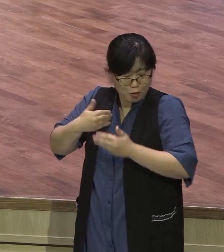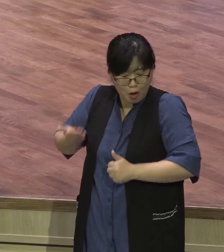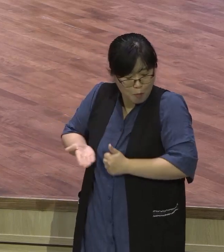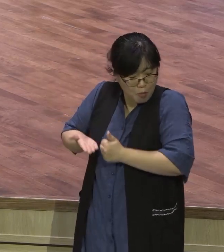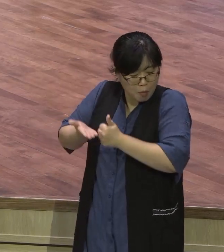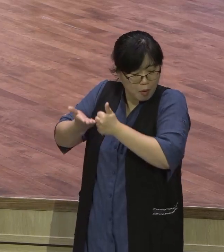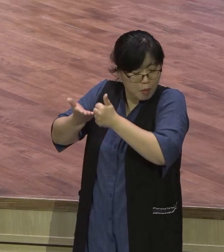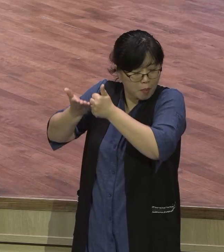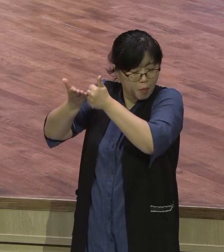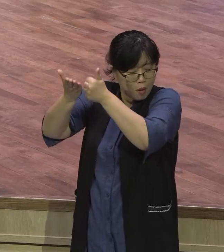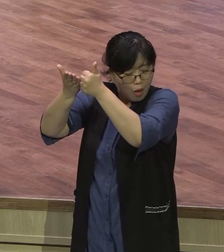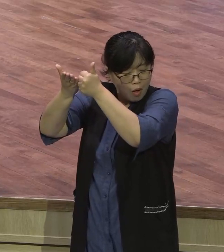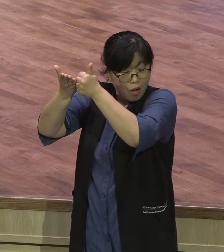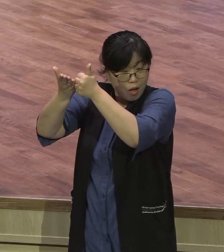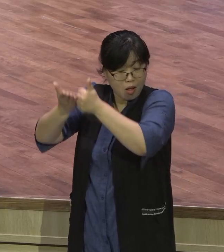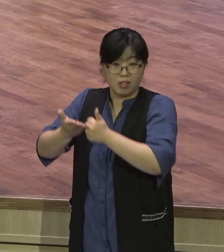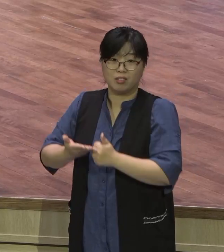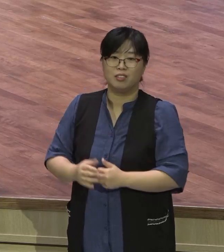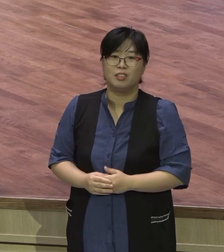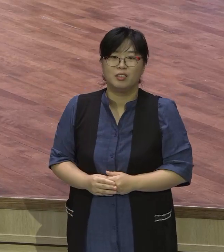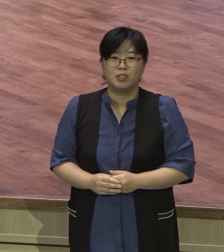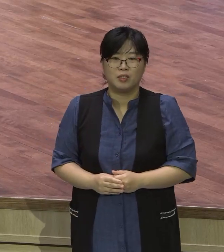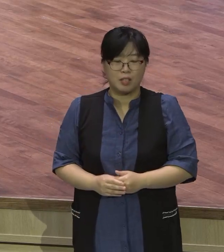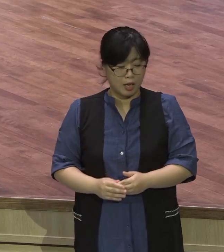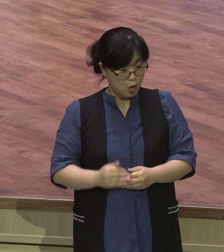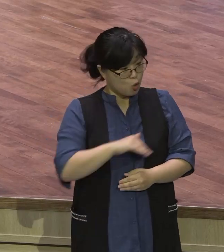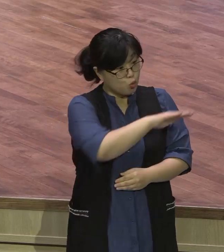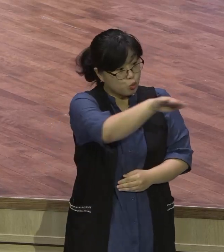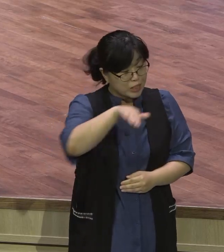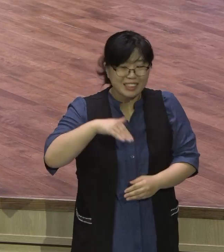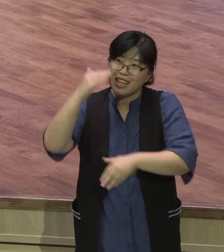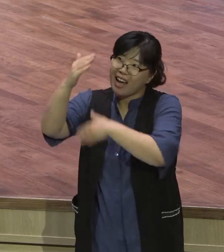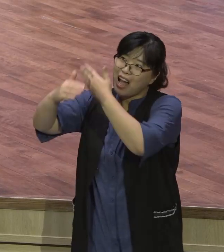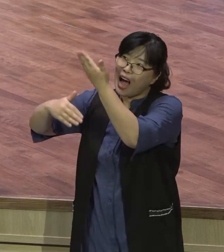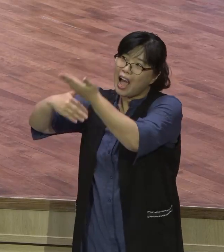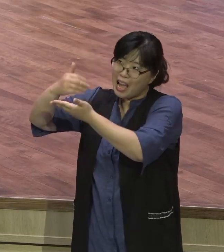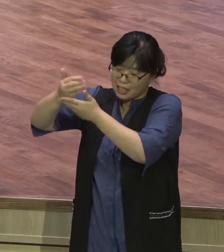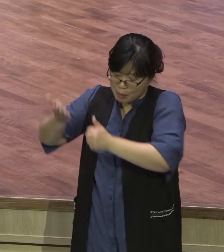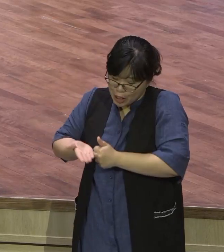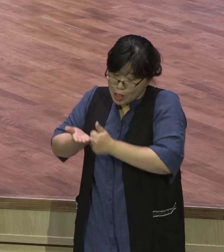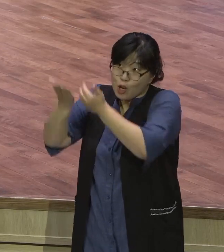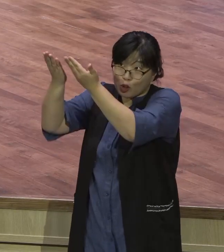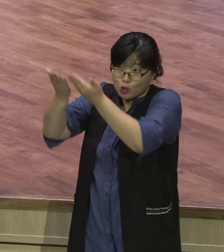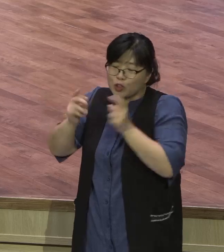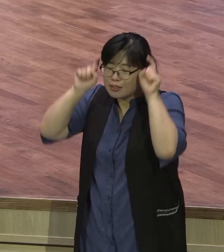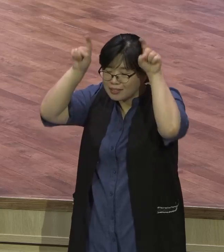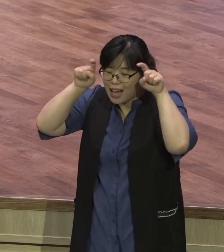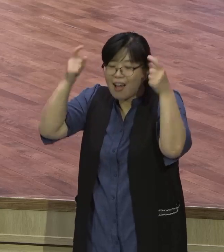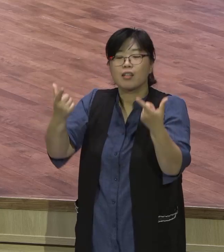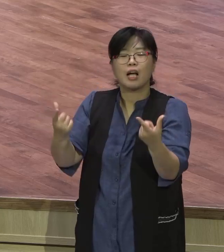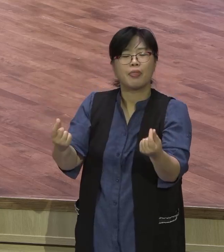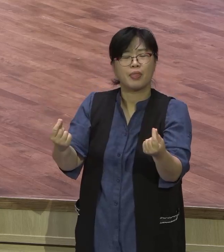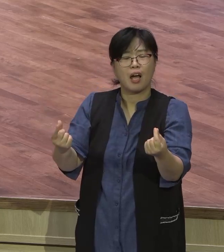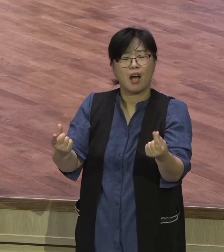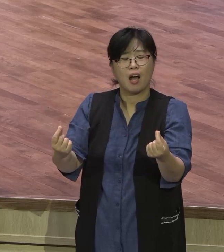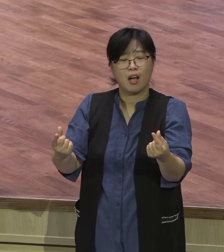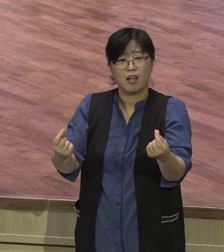그가 기르시는 백성이며 그랬어 우리는 그의 양이다 그래서